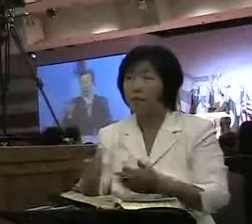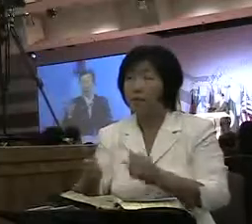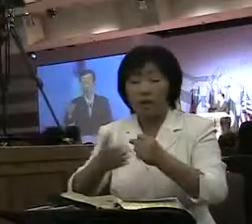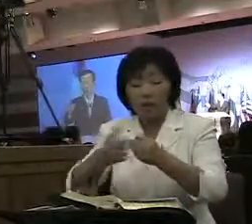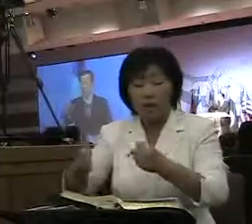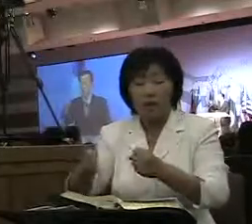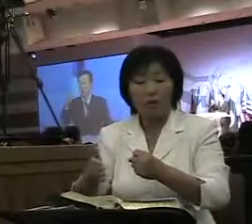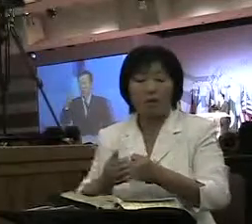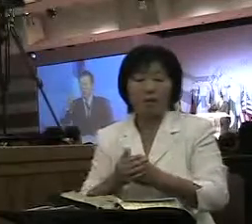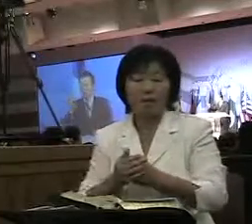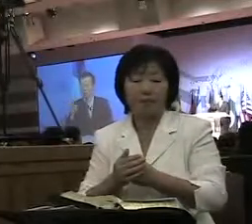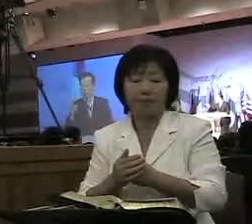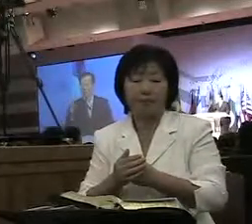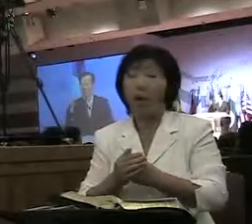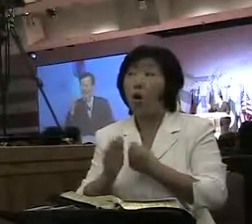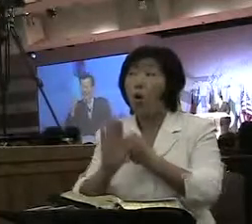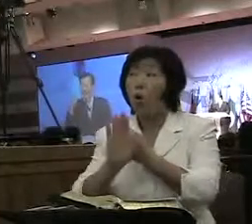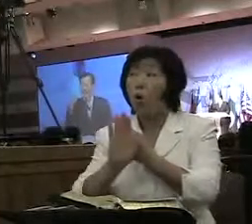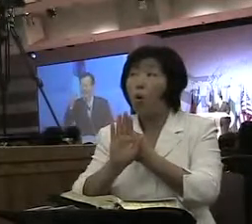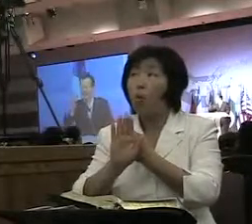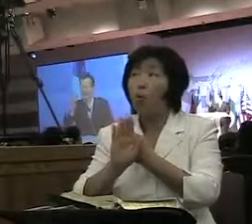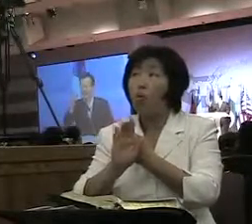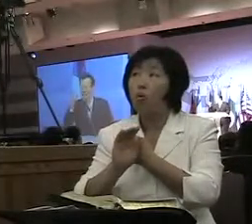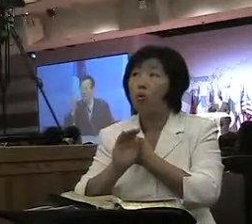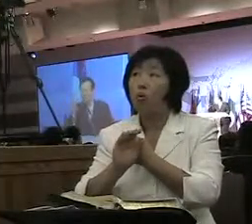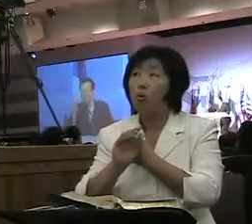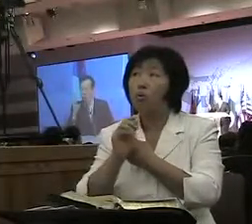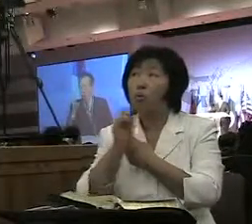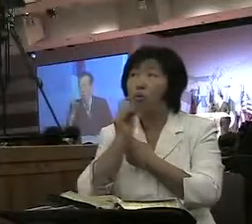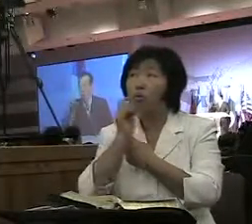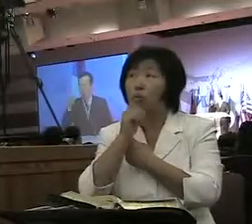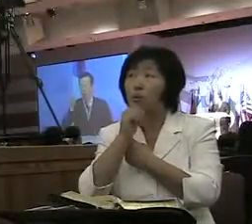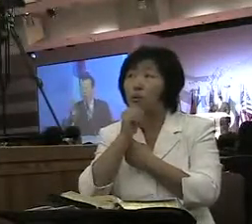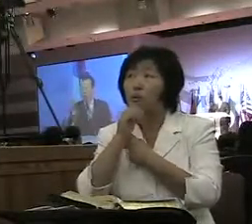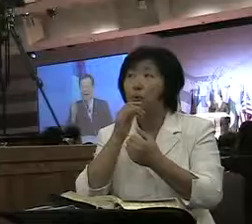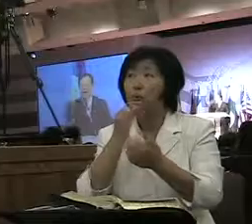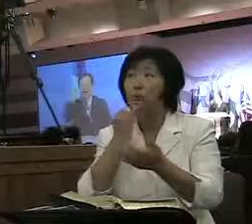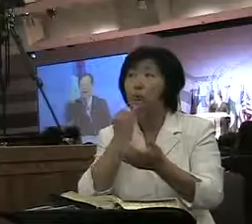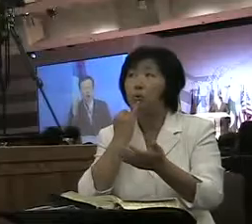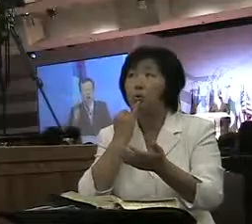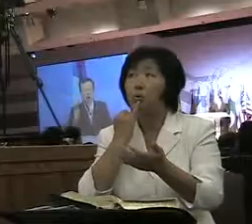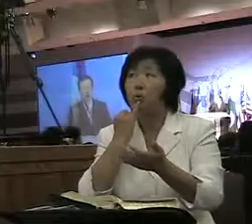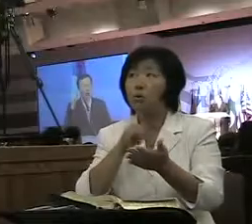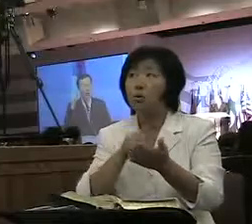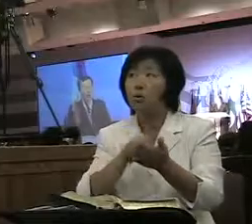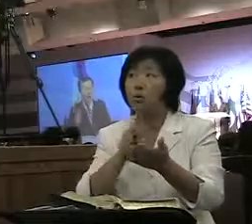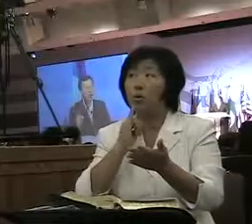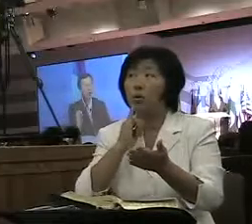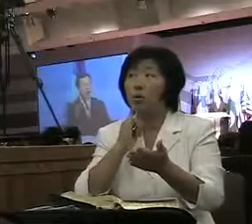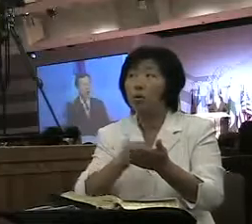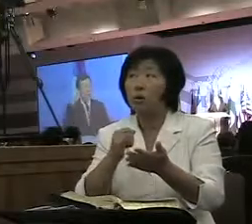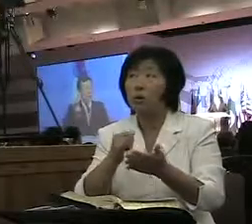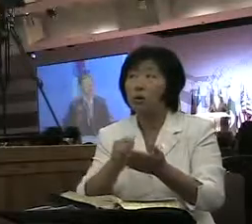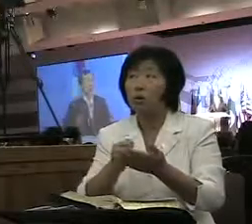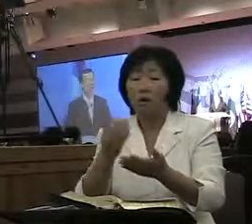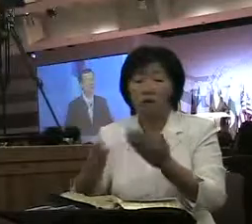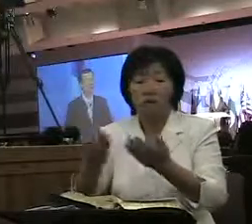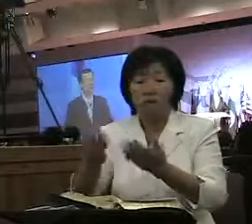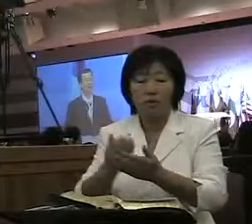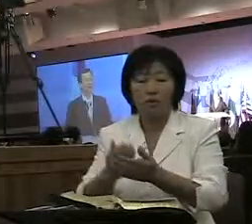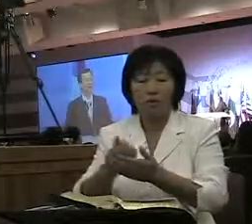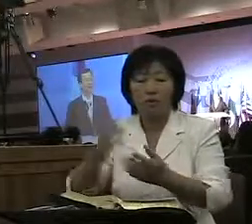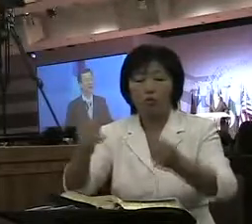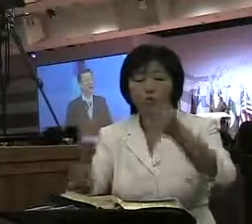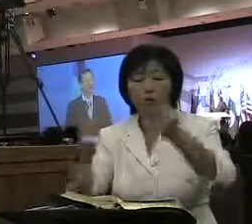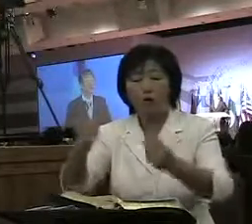그러므로 인하여 Who is in control? 누가 컨트롤 운전대를